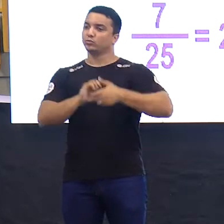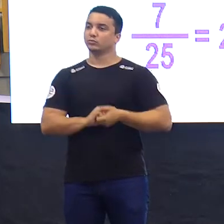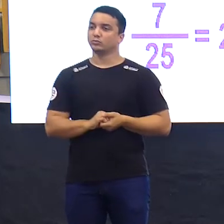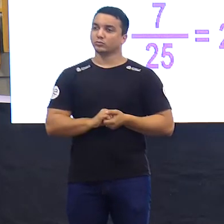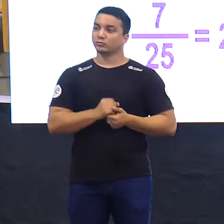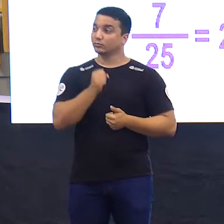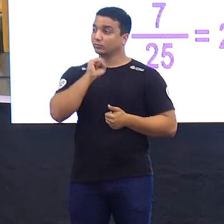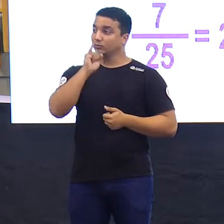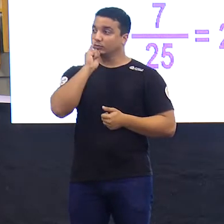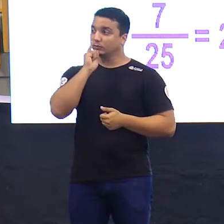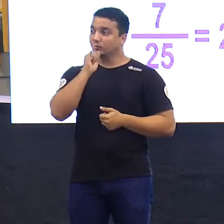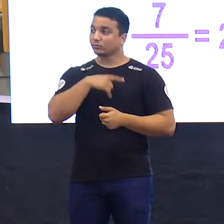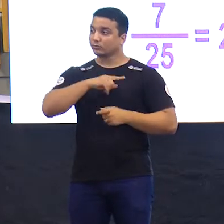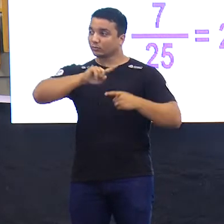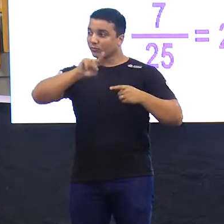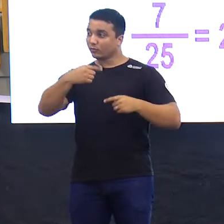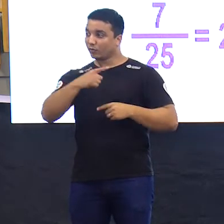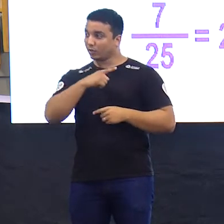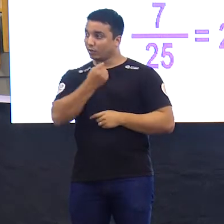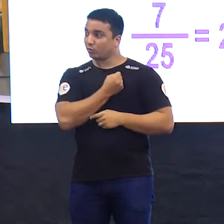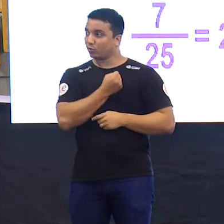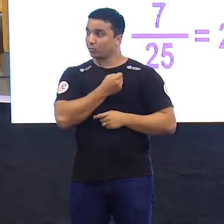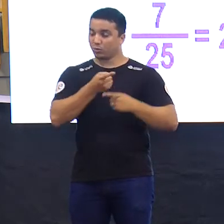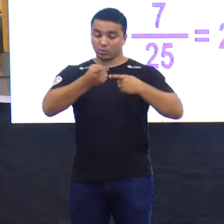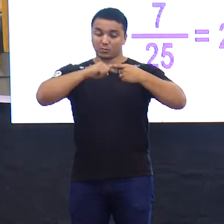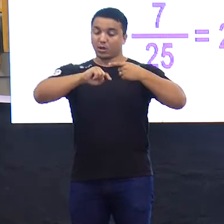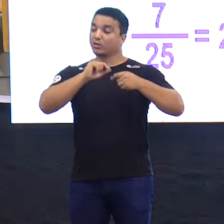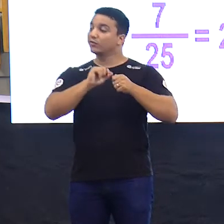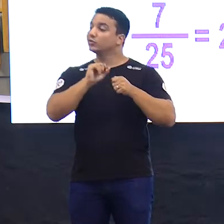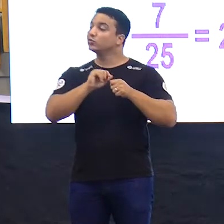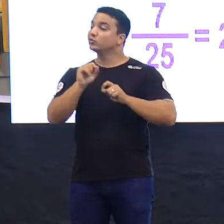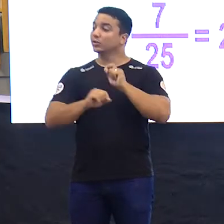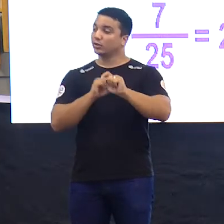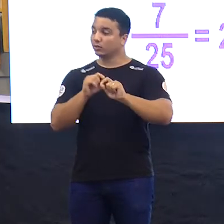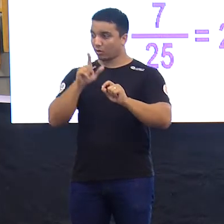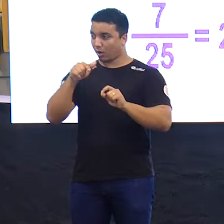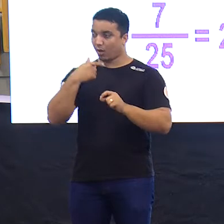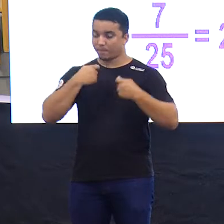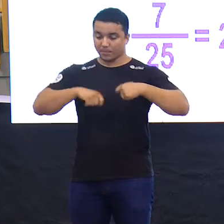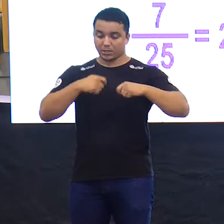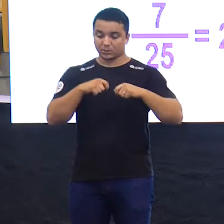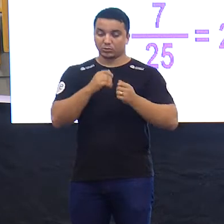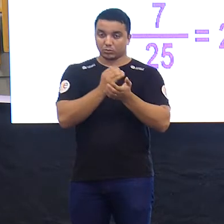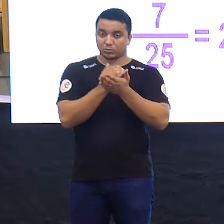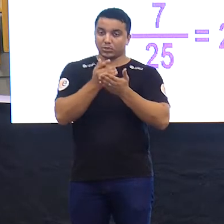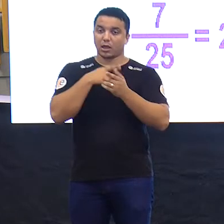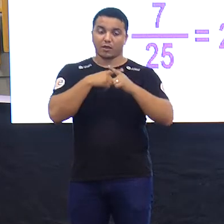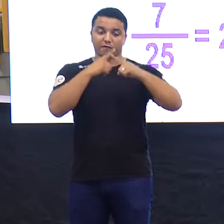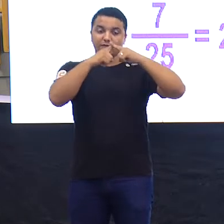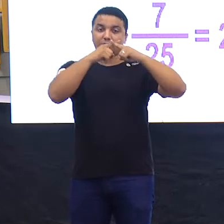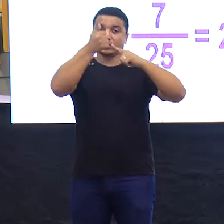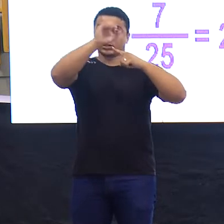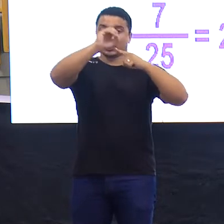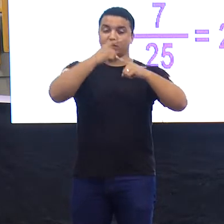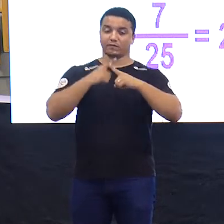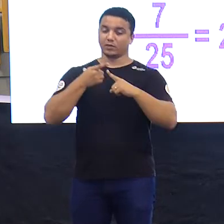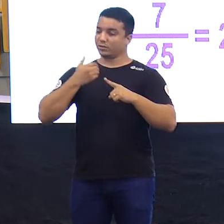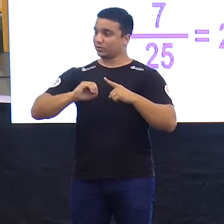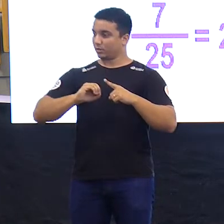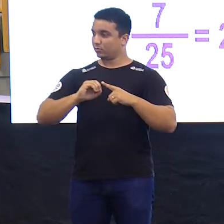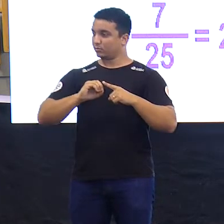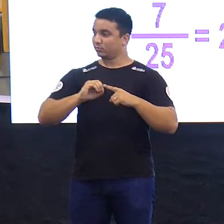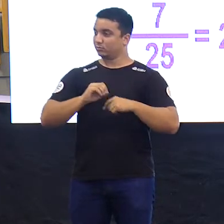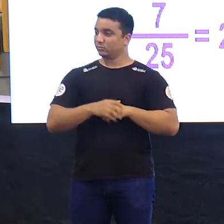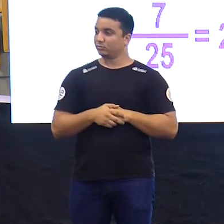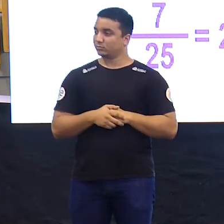Se tiver um número com vírgula embaixo, sabe o que é que você faz? Você começa multiplicando por 10 em cima e multiplicando por